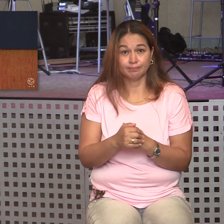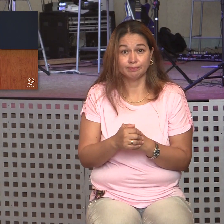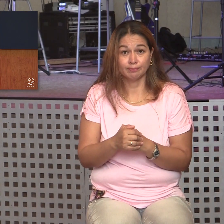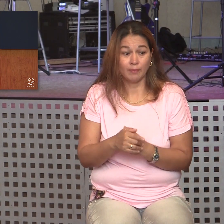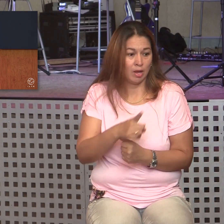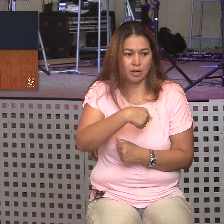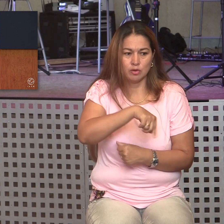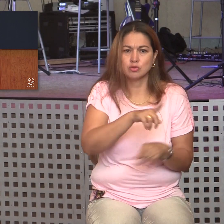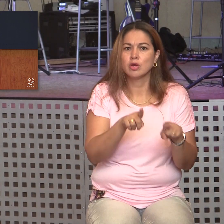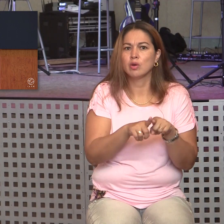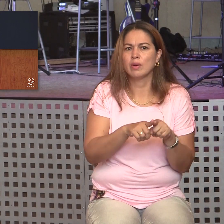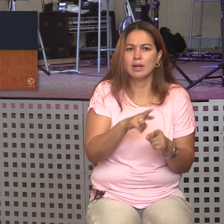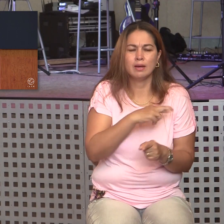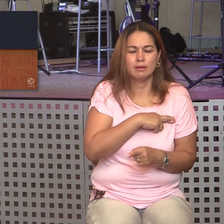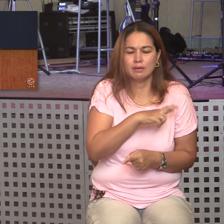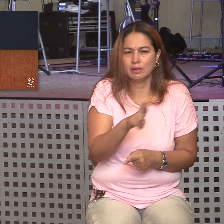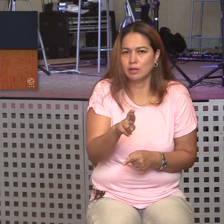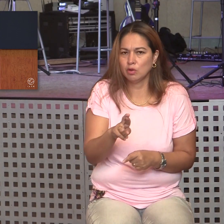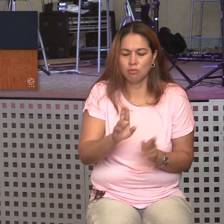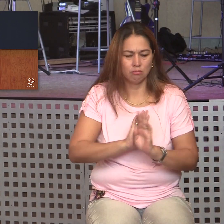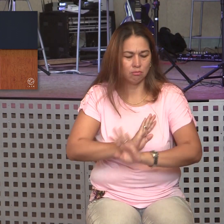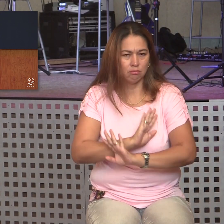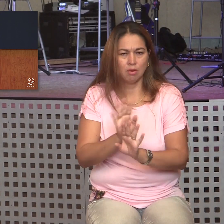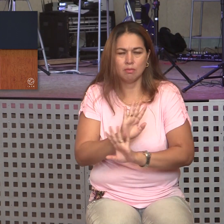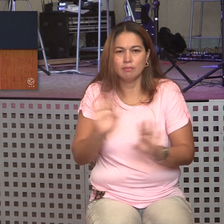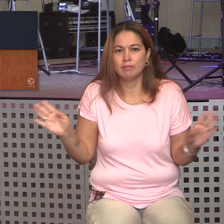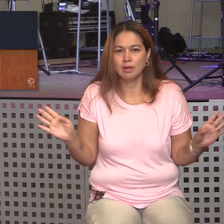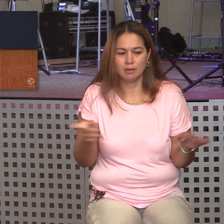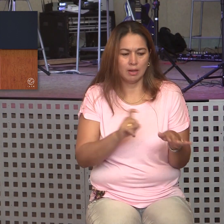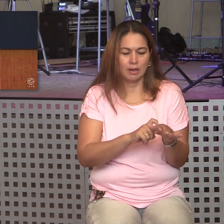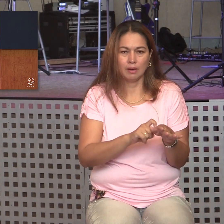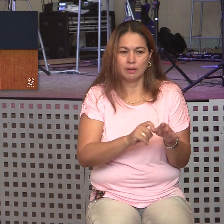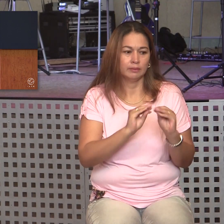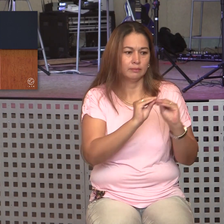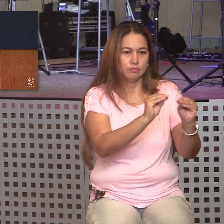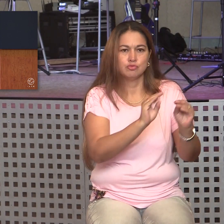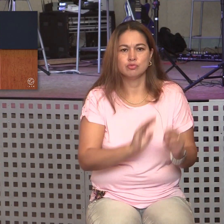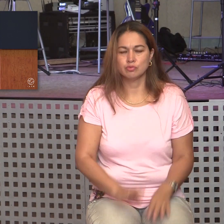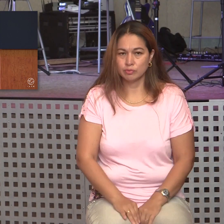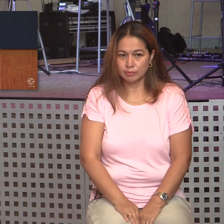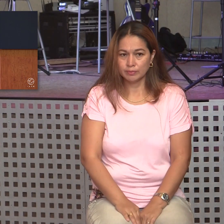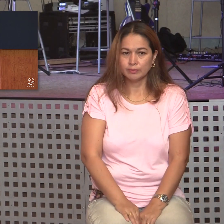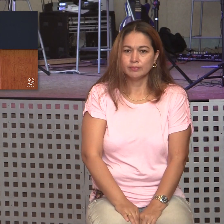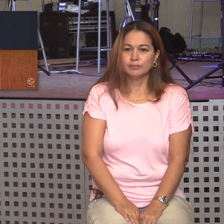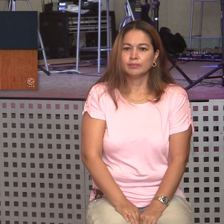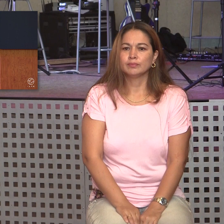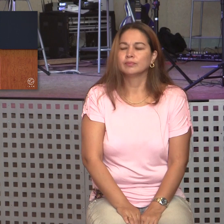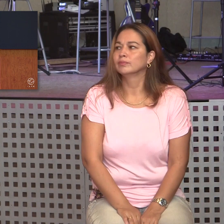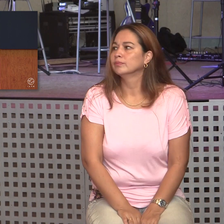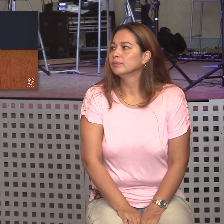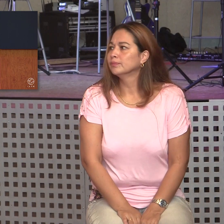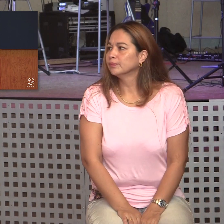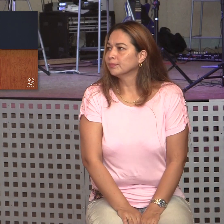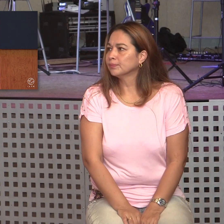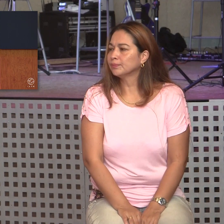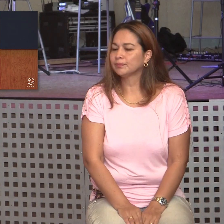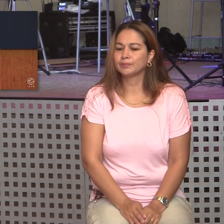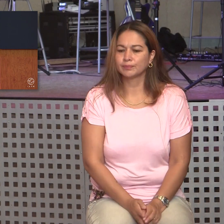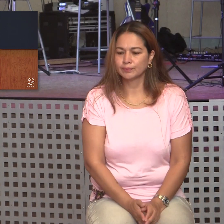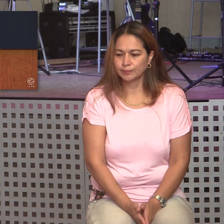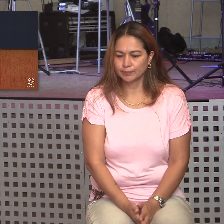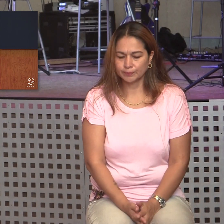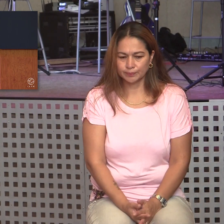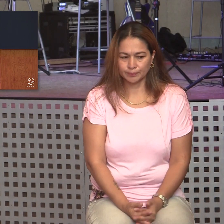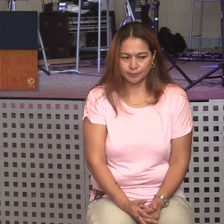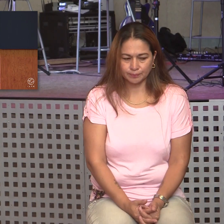racionalmente, yo diría hasta, es una ofensa intelectual. Pero la religión nunca ve esas cosas. ¿Por